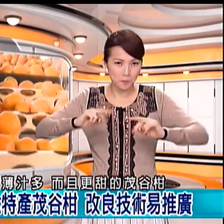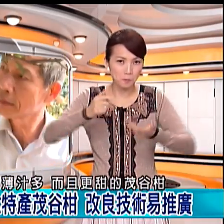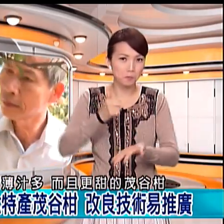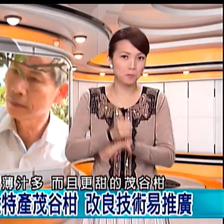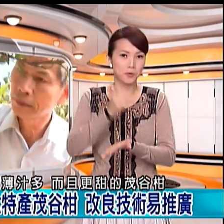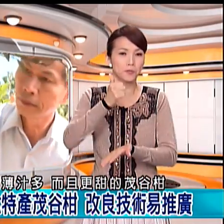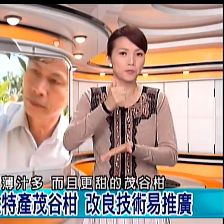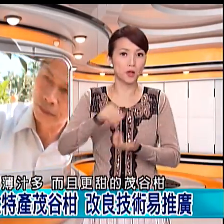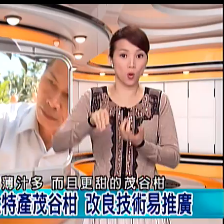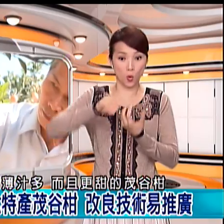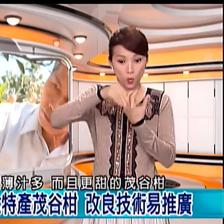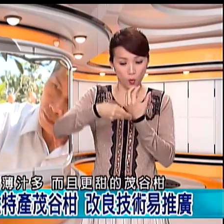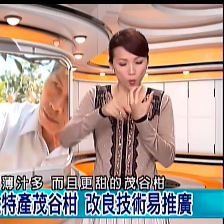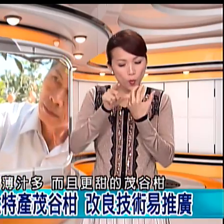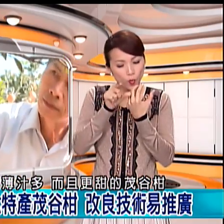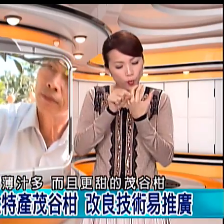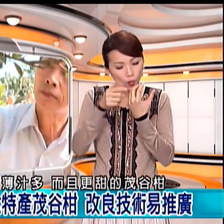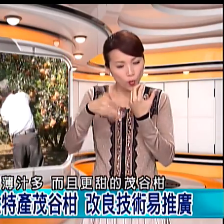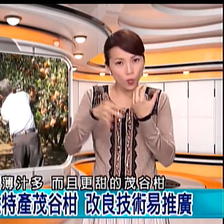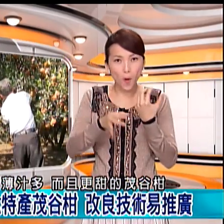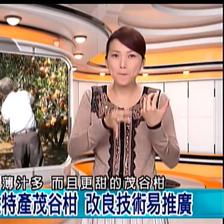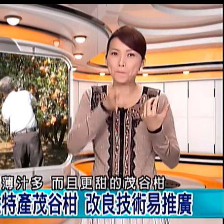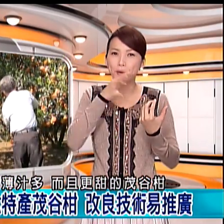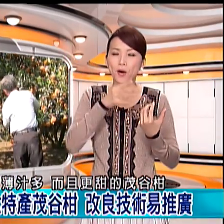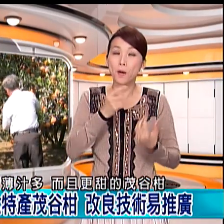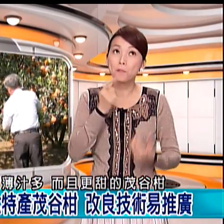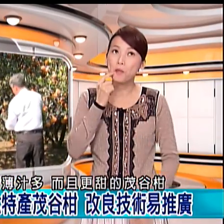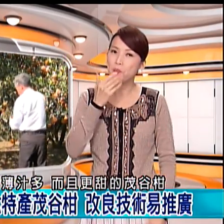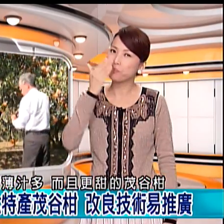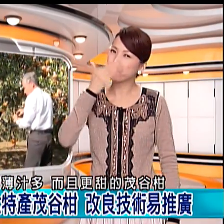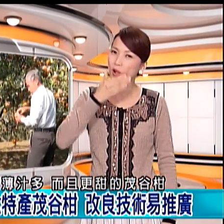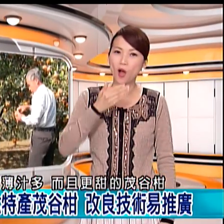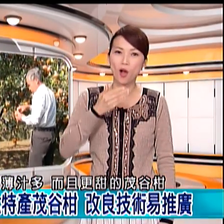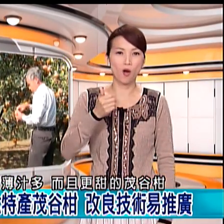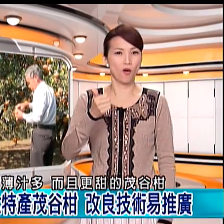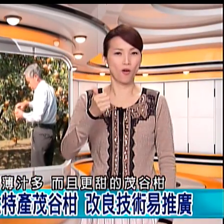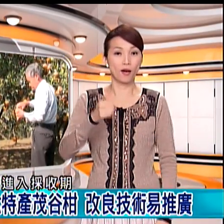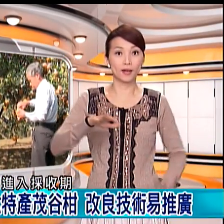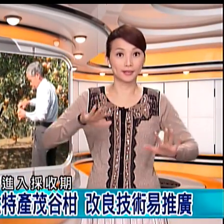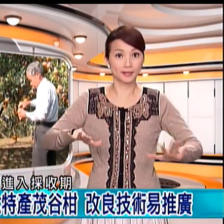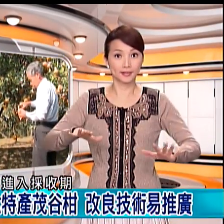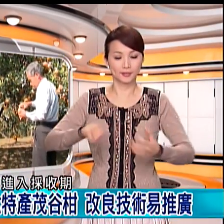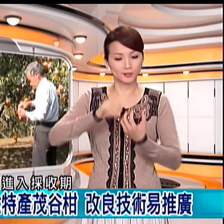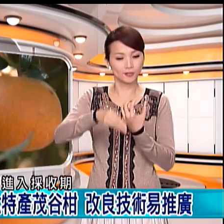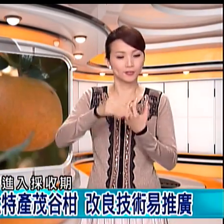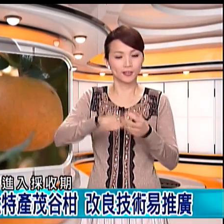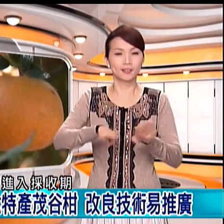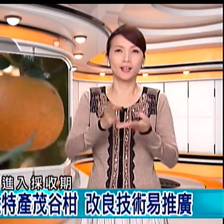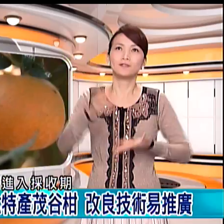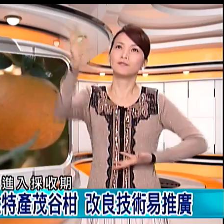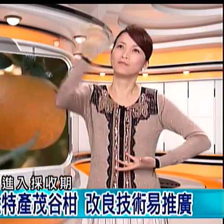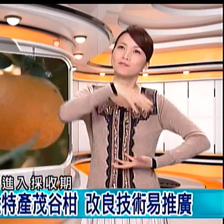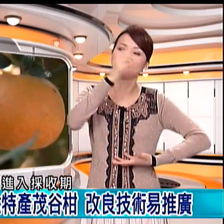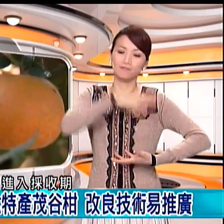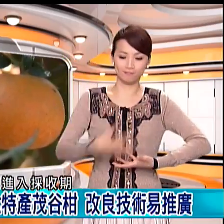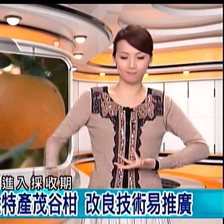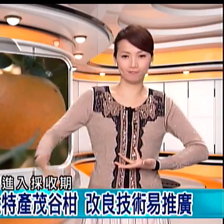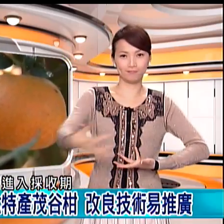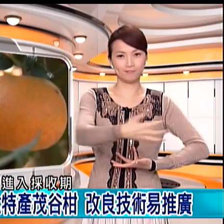出皮薄、汁多而且更甜的茂谷柑，现在正进入采收期。